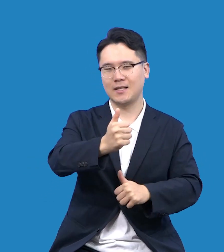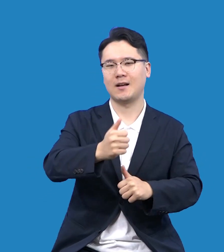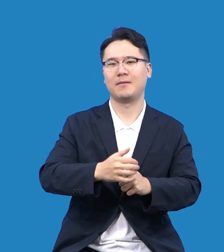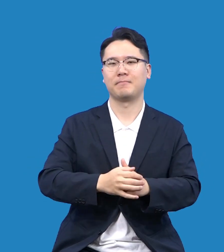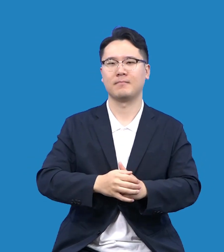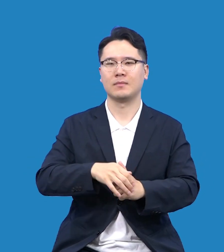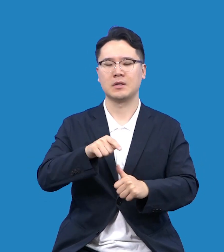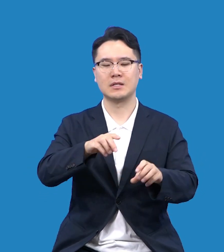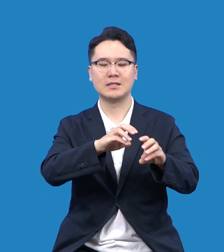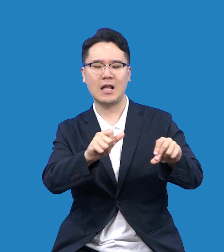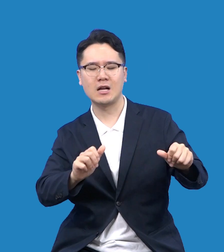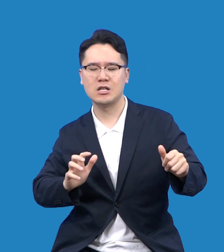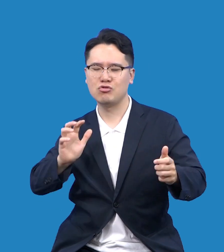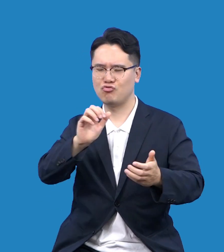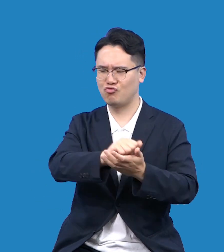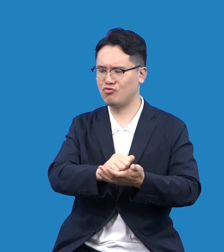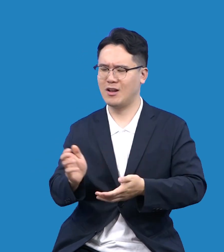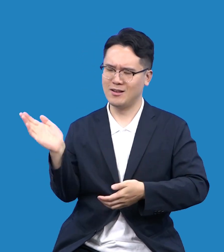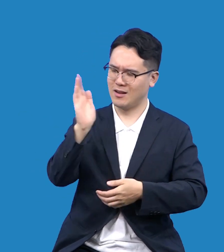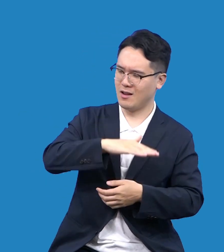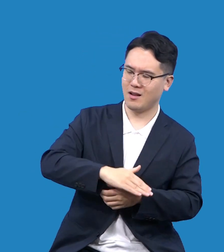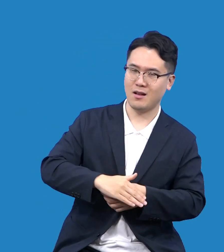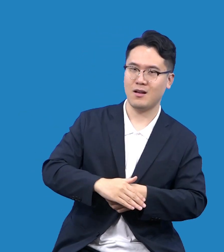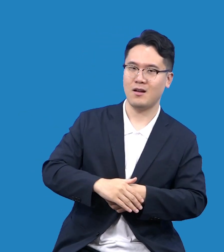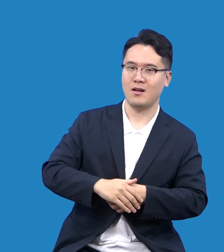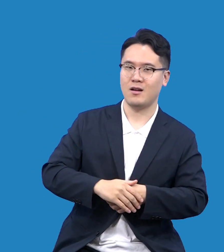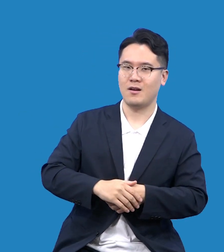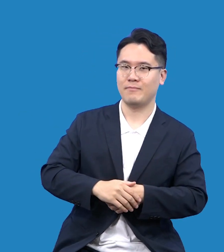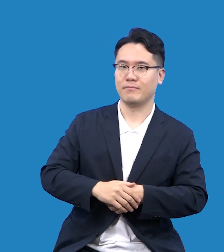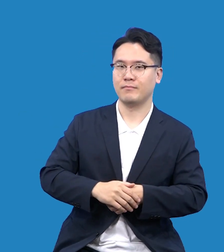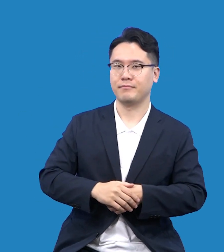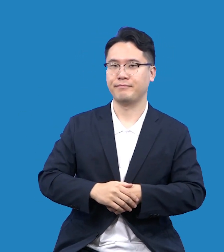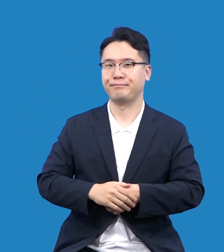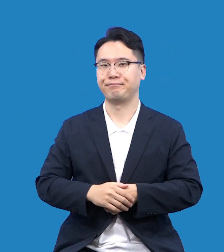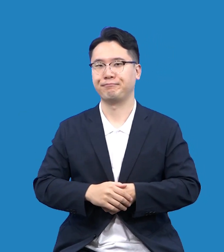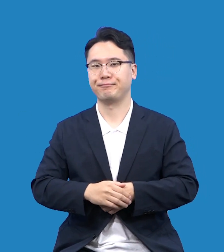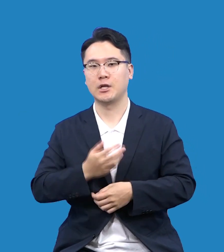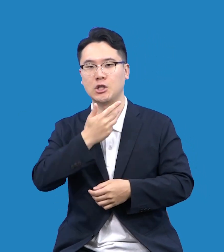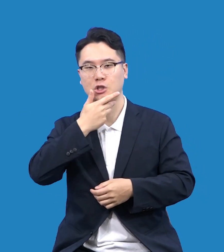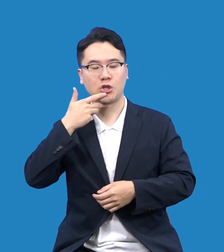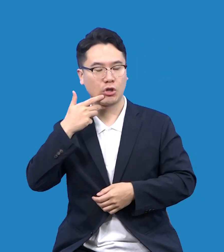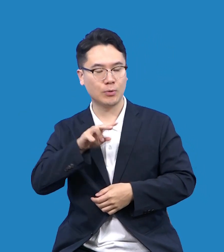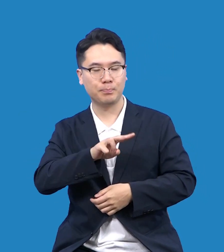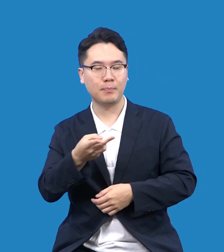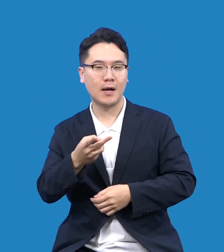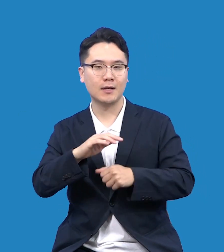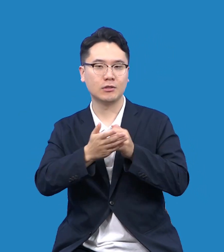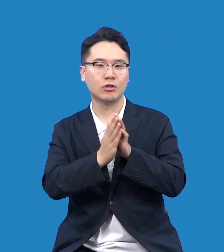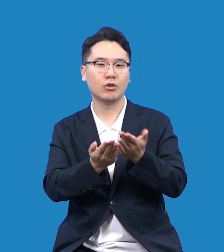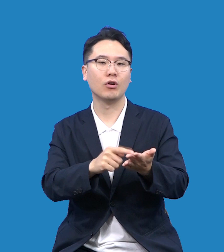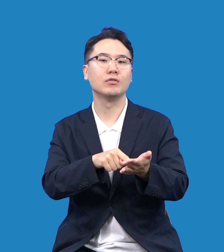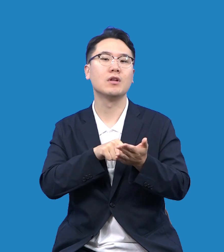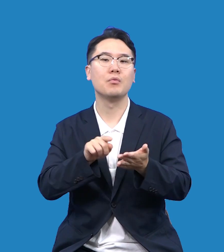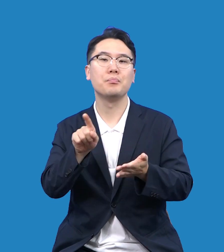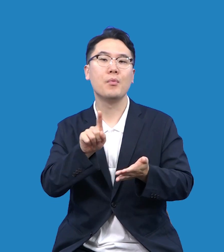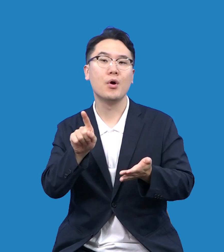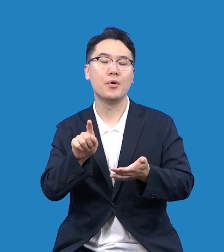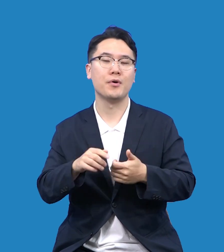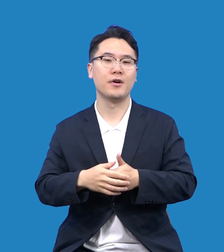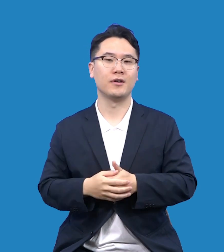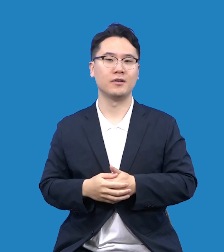그 땅을 취하자. 우리는 이기리라. 근데 영어 NIV 성경에 보면 이기리라는 말이